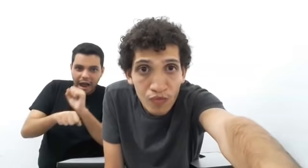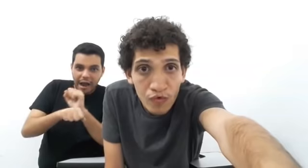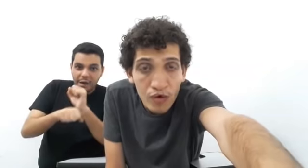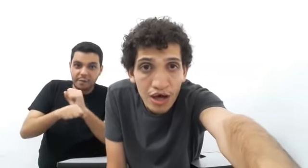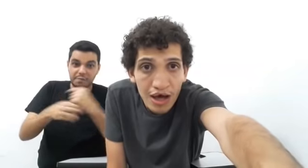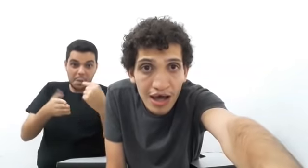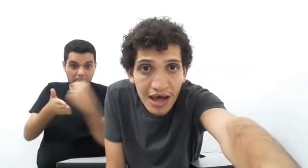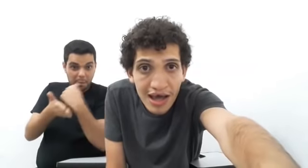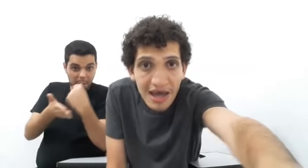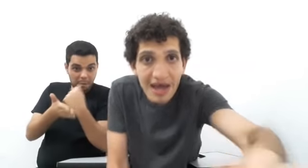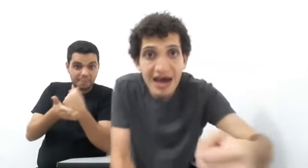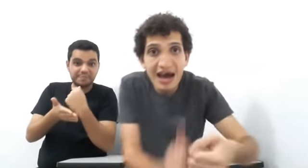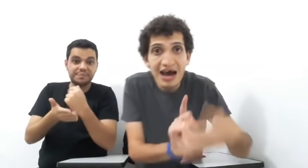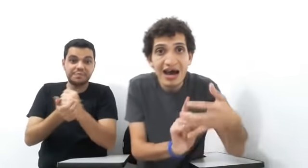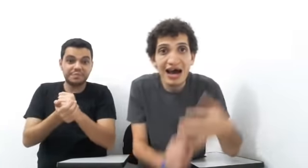Perdoa.